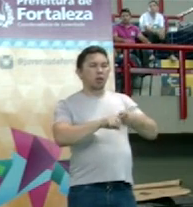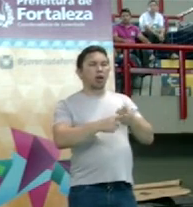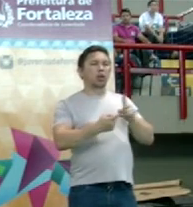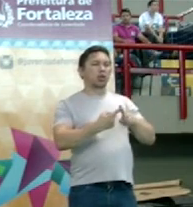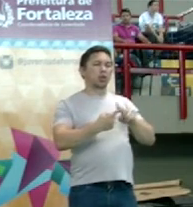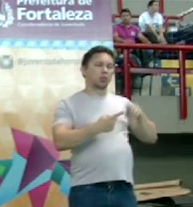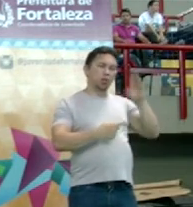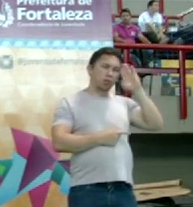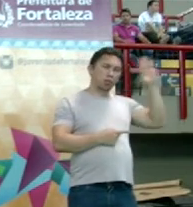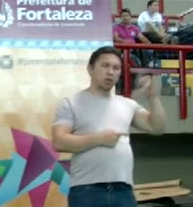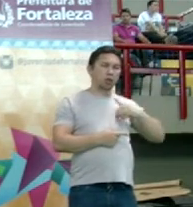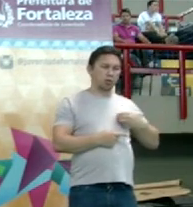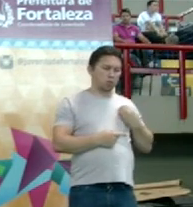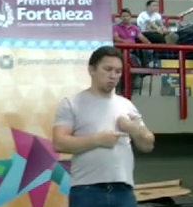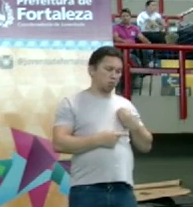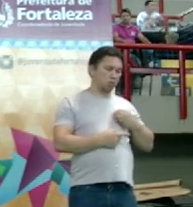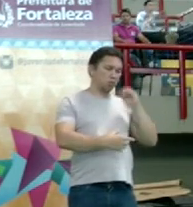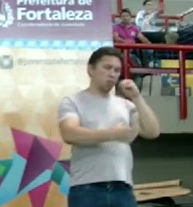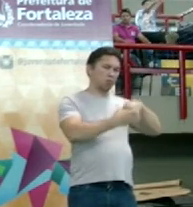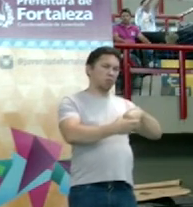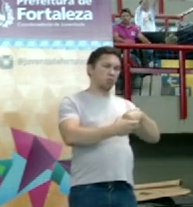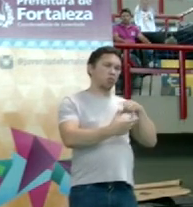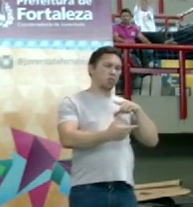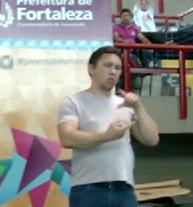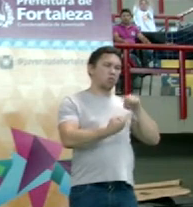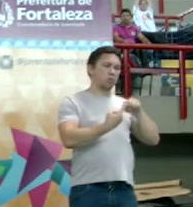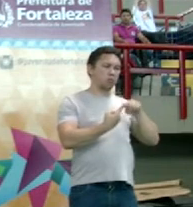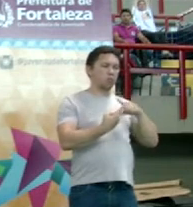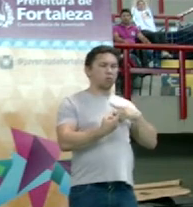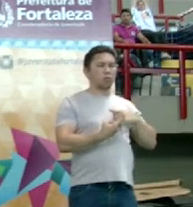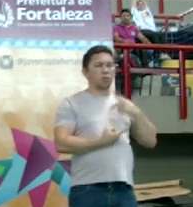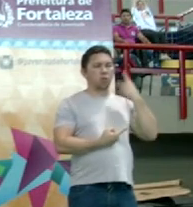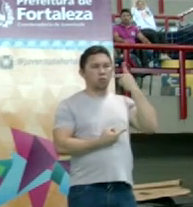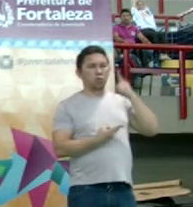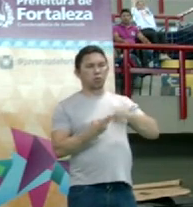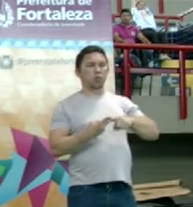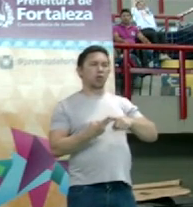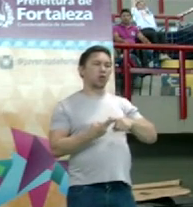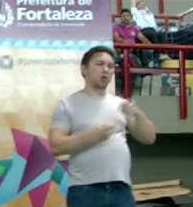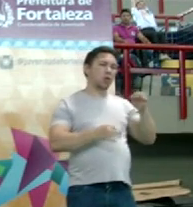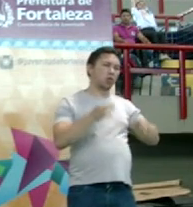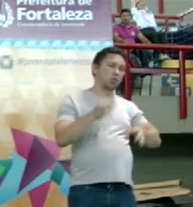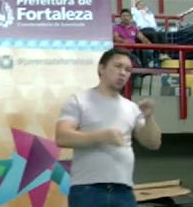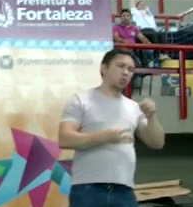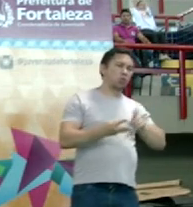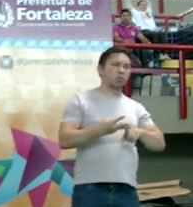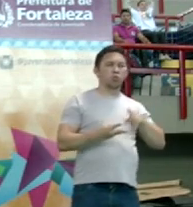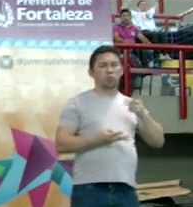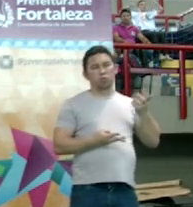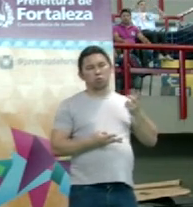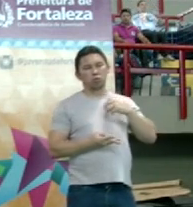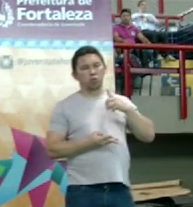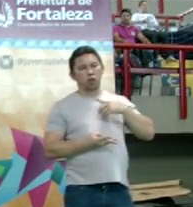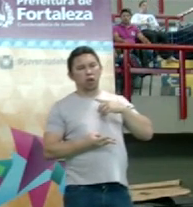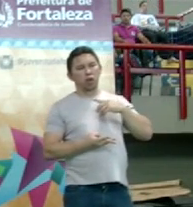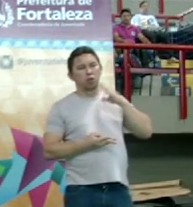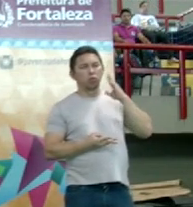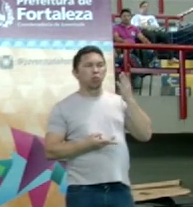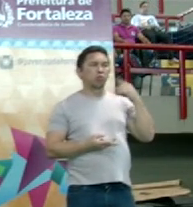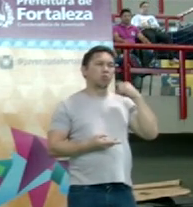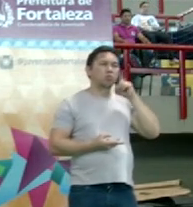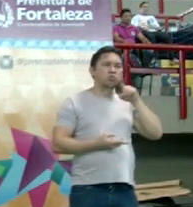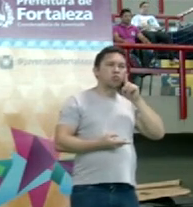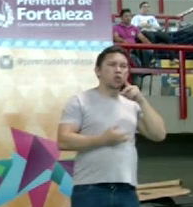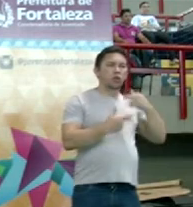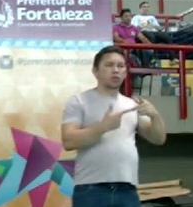há, principalmente as pessoas ligadas ao direito, promotores, juízes, advogados, que discordam disso.